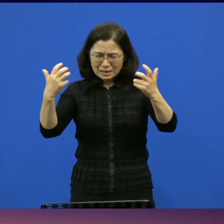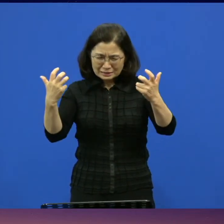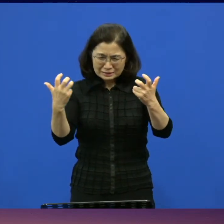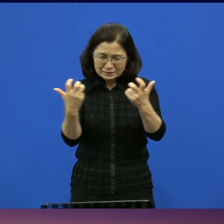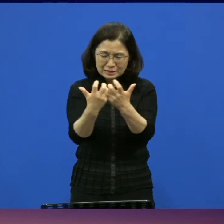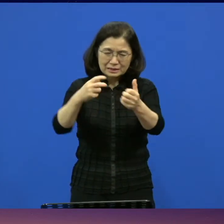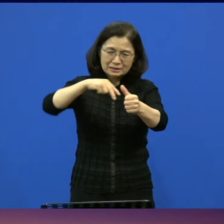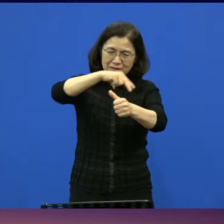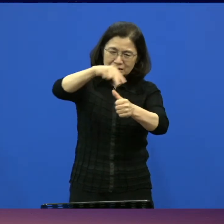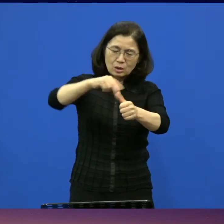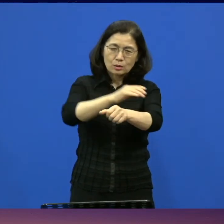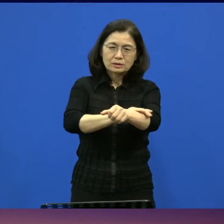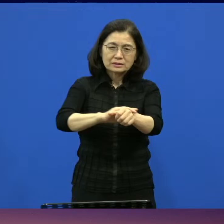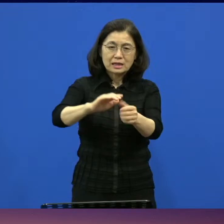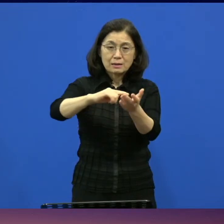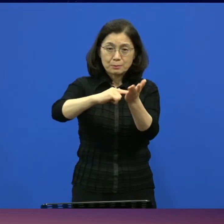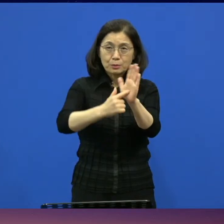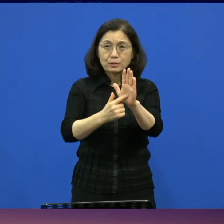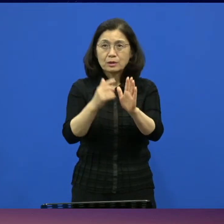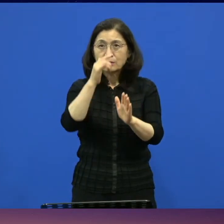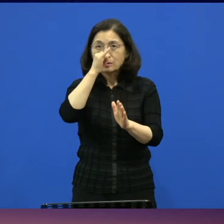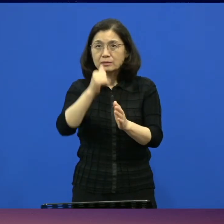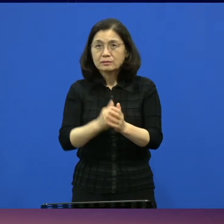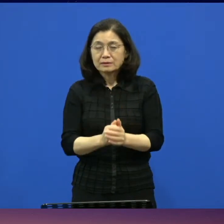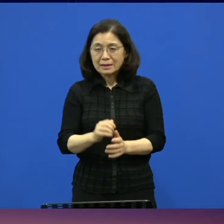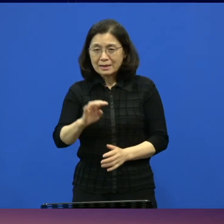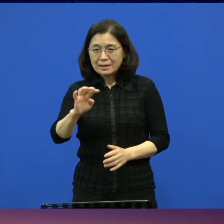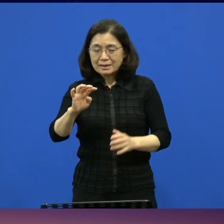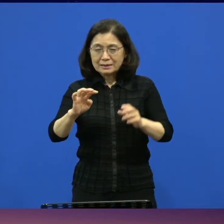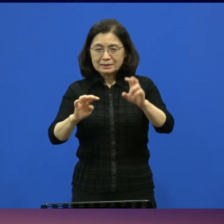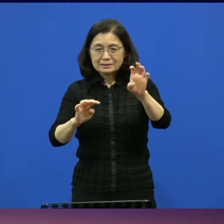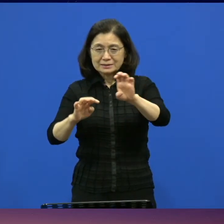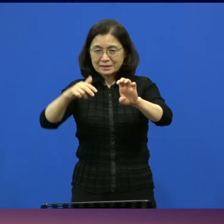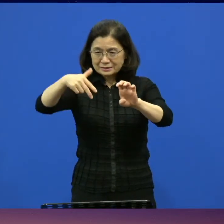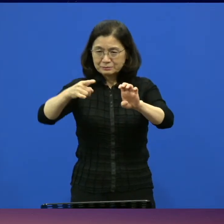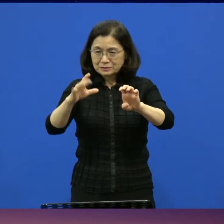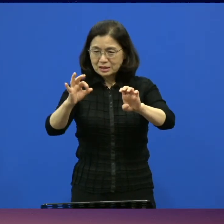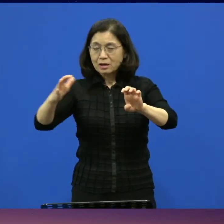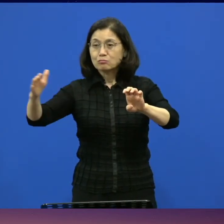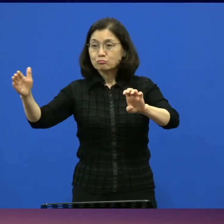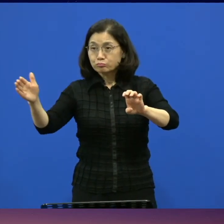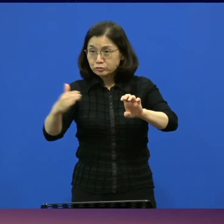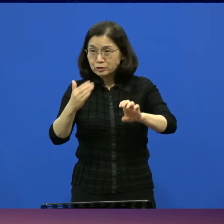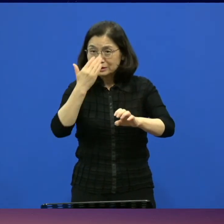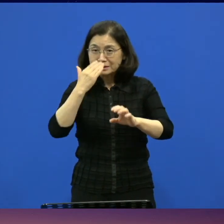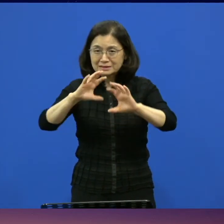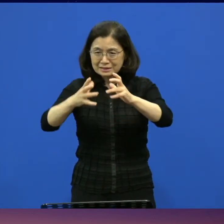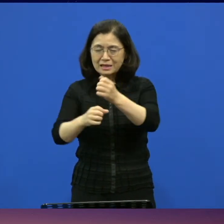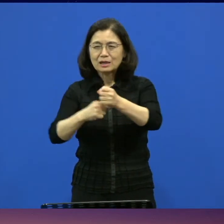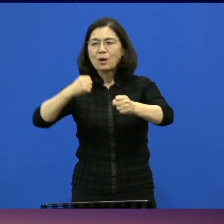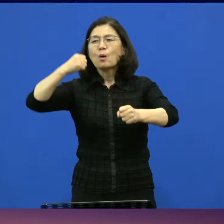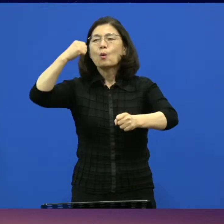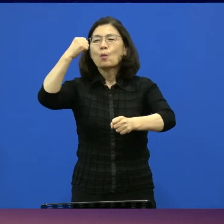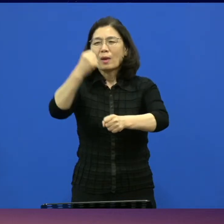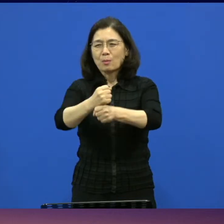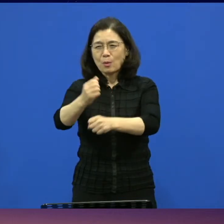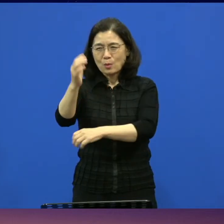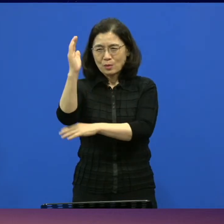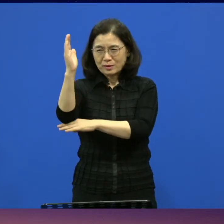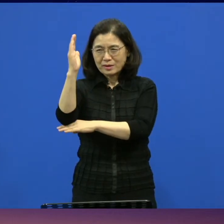잘 표현하고 있습니다. 그런데 이제 40장부터는 이제 회복의 메시지, 치료의 메시지 이게